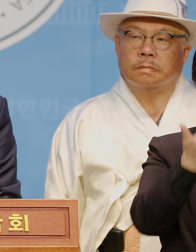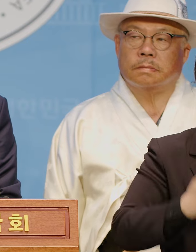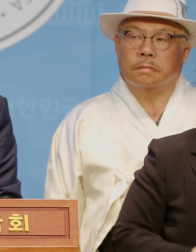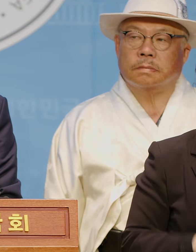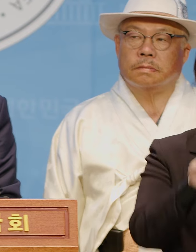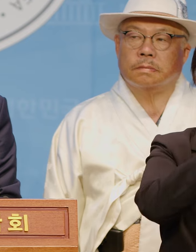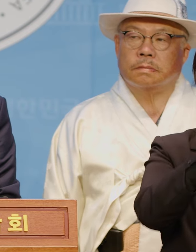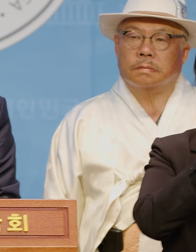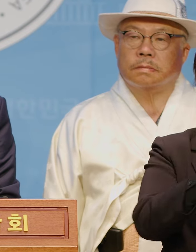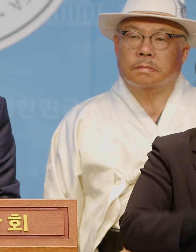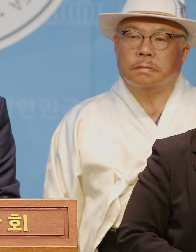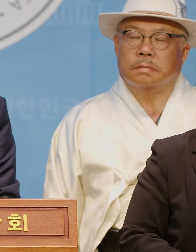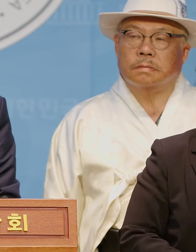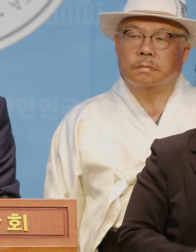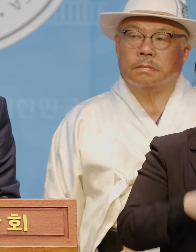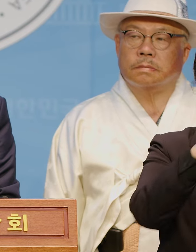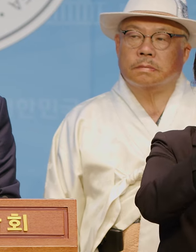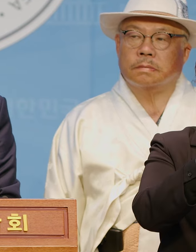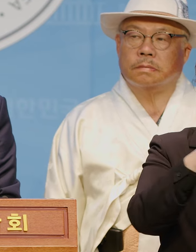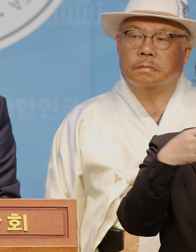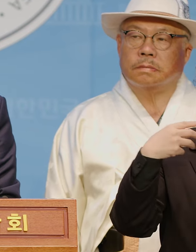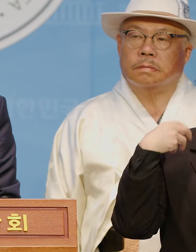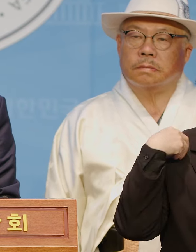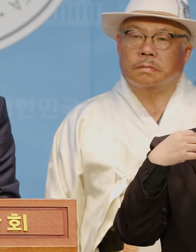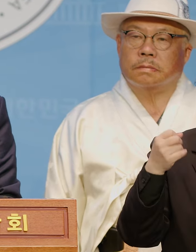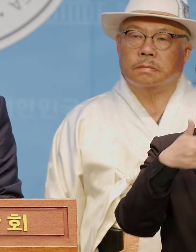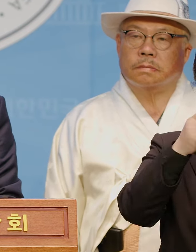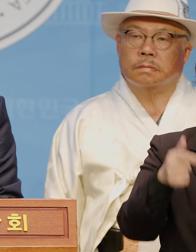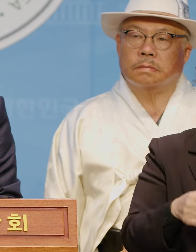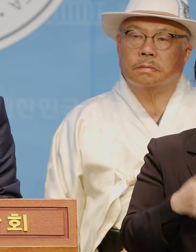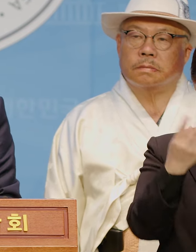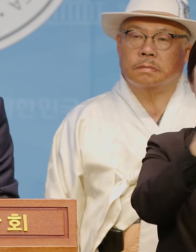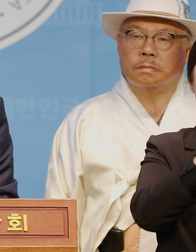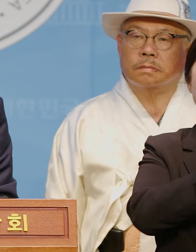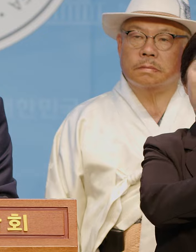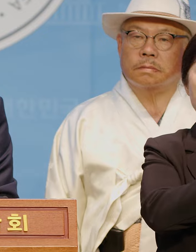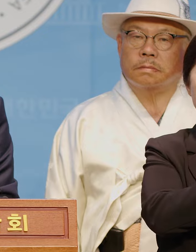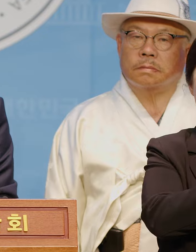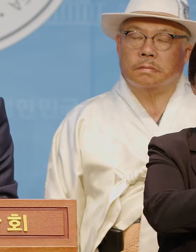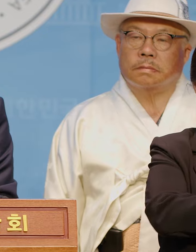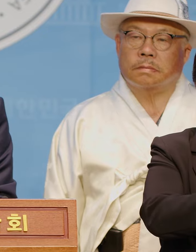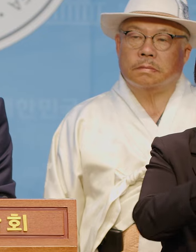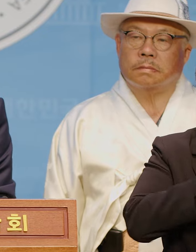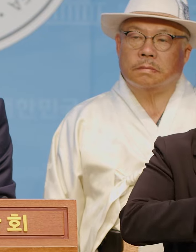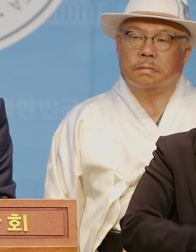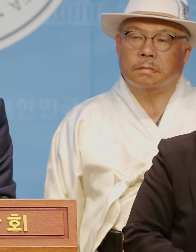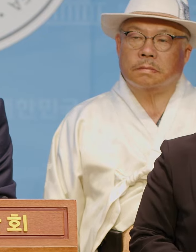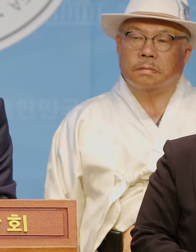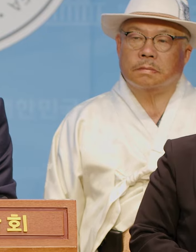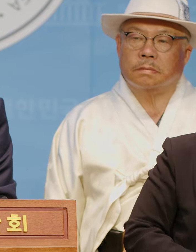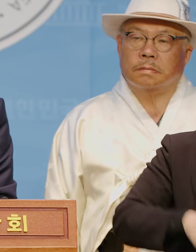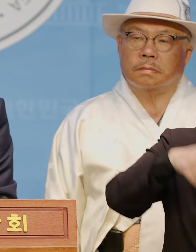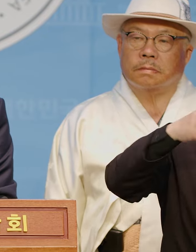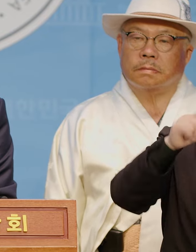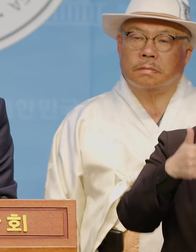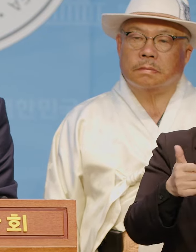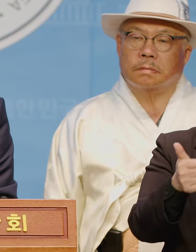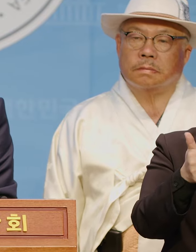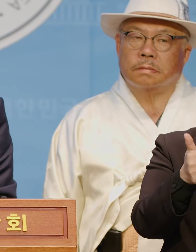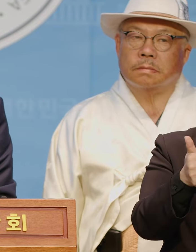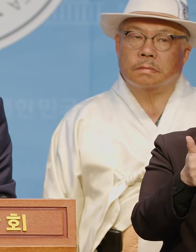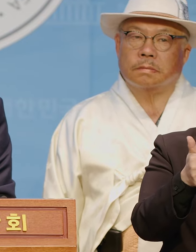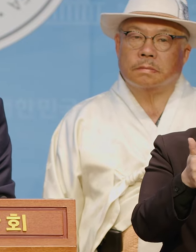정권과 정강원 목사의 깊은 관계가 이미 알려져 있기 때문입니다 정강원 목사는 국민의